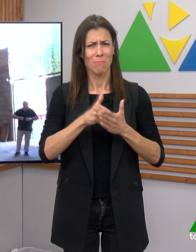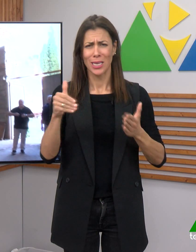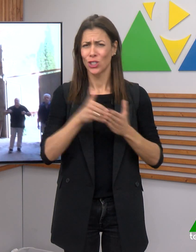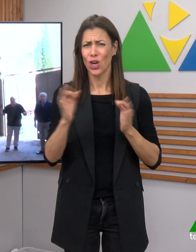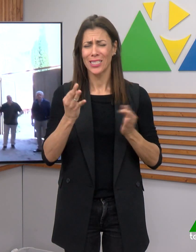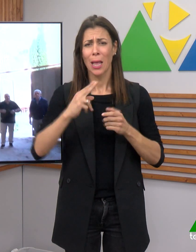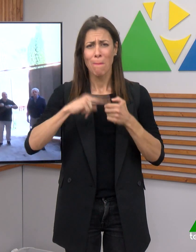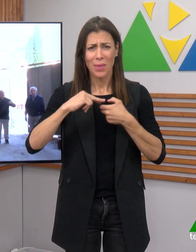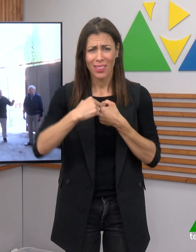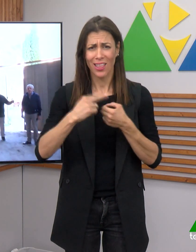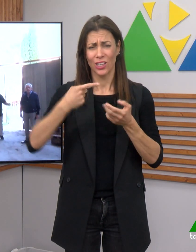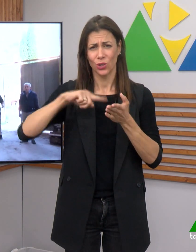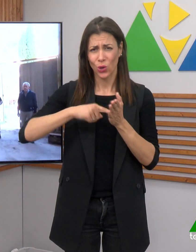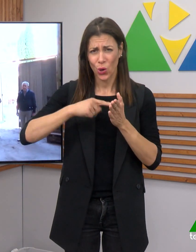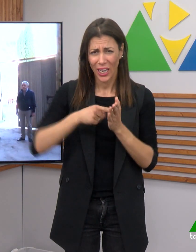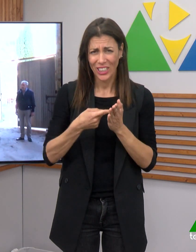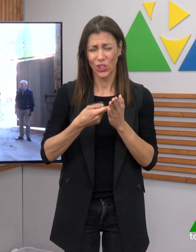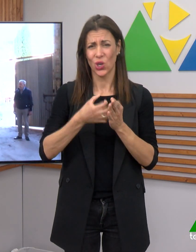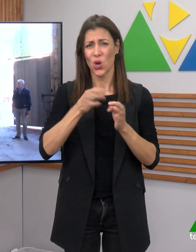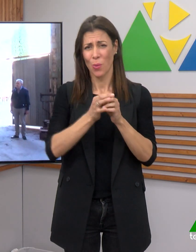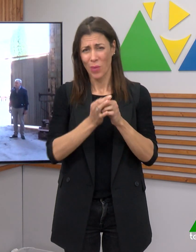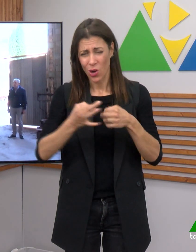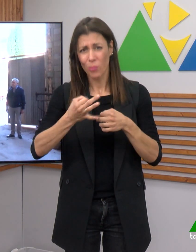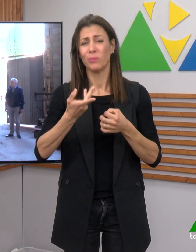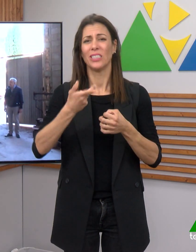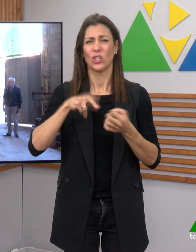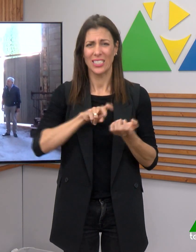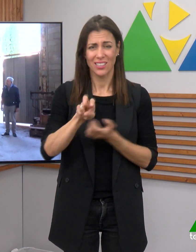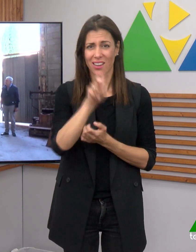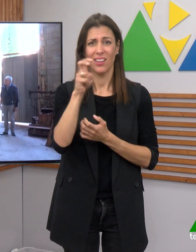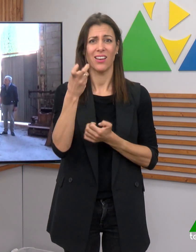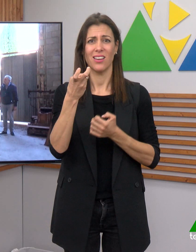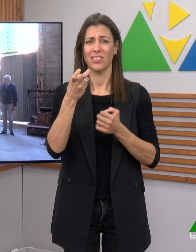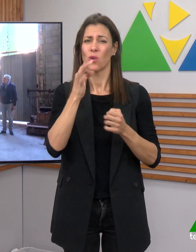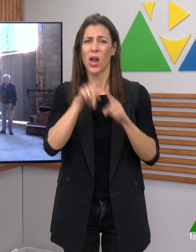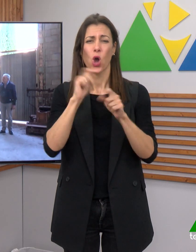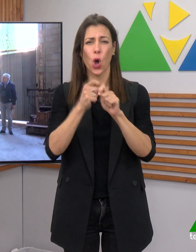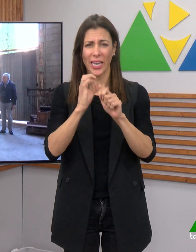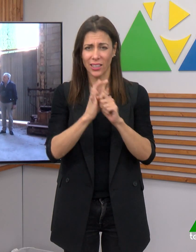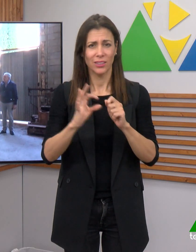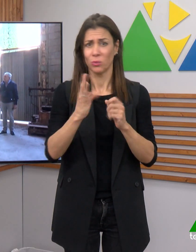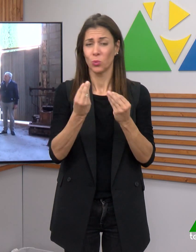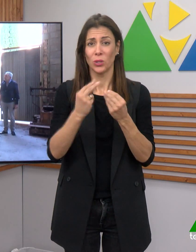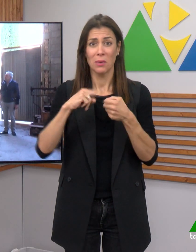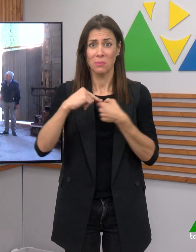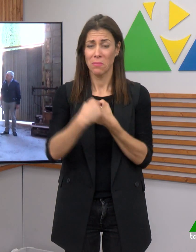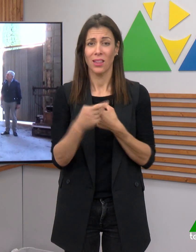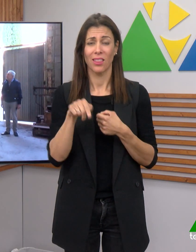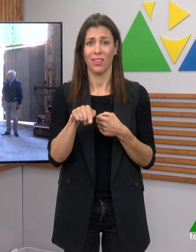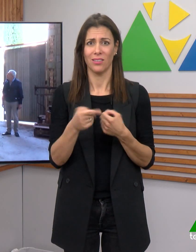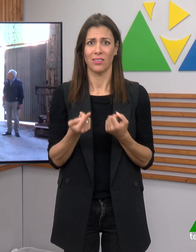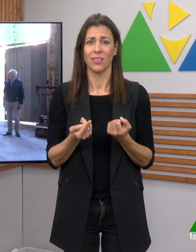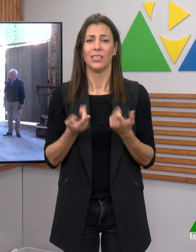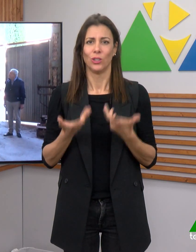piezas, millones de tornillos, de manómetros, de escaleras, de cojinetes, bueno, de muchas cosas que lógicamente se